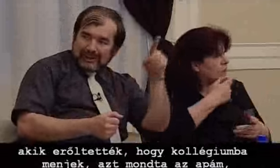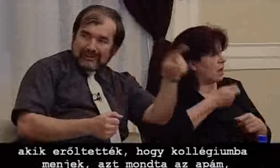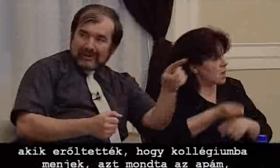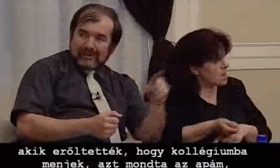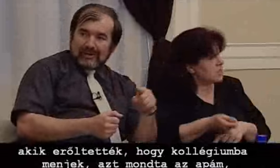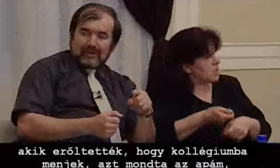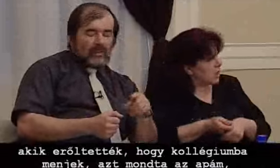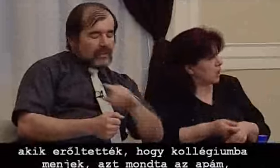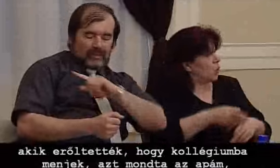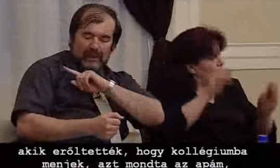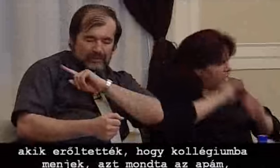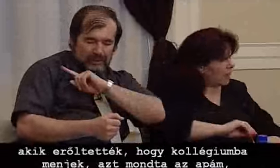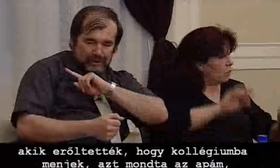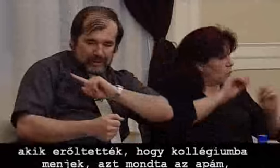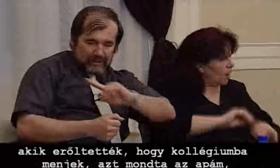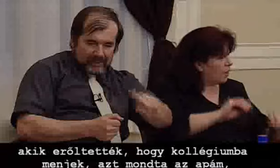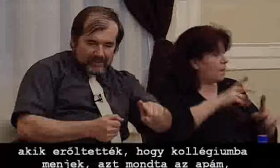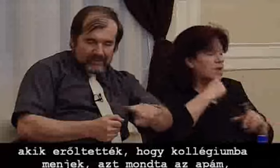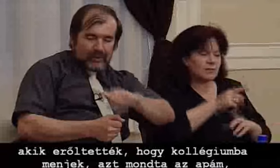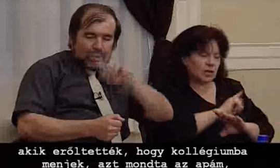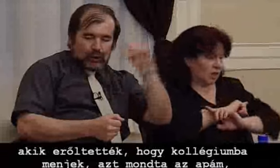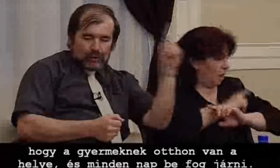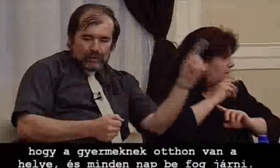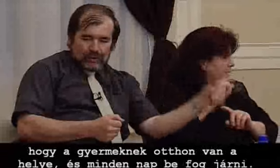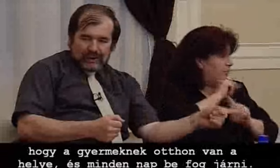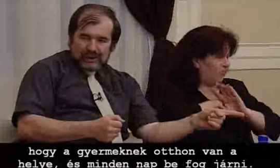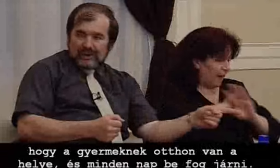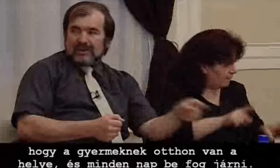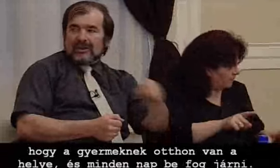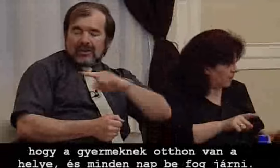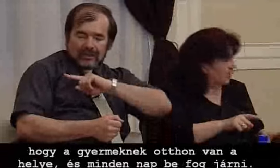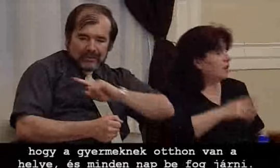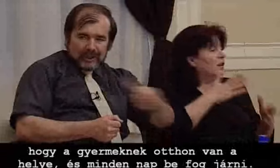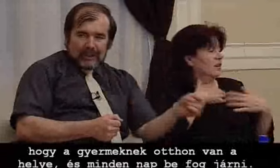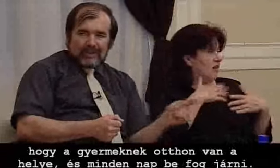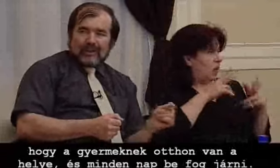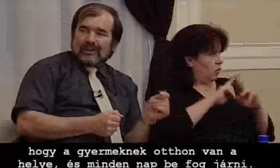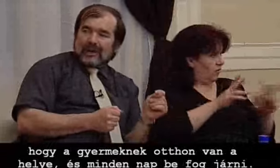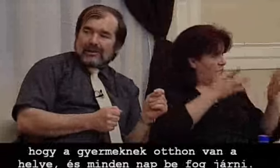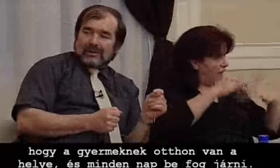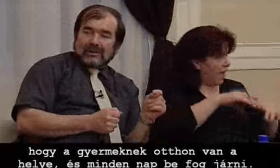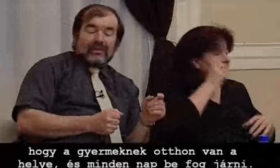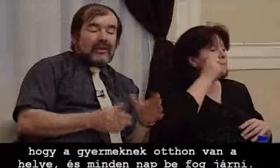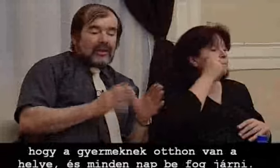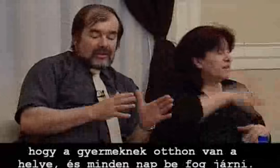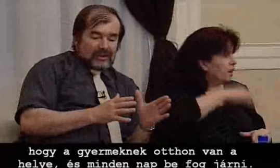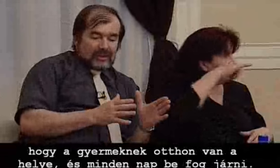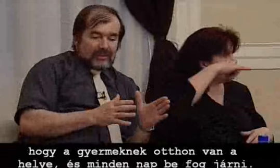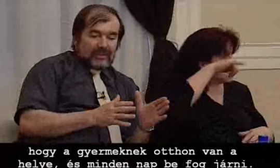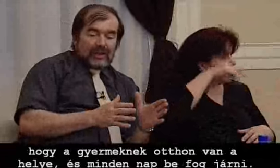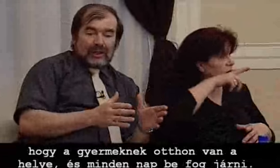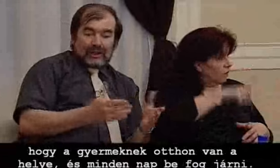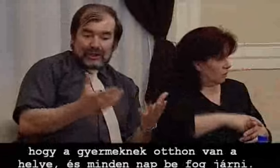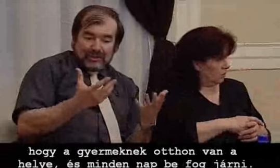hogy kollégiumba menjek. Nem, azt mondta, azt mondta apám, nem. Azt mondta apám, van hogy nem. Otthon van minden a helye. Fog járni. És minden nap be fog